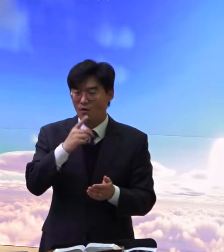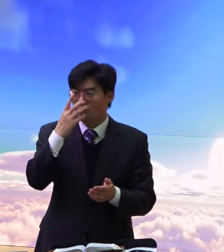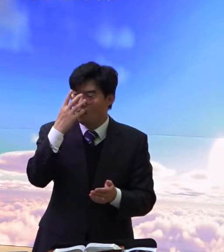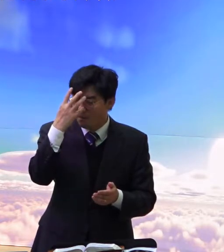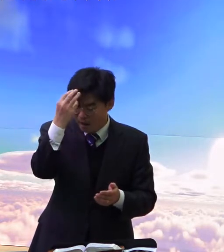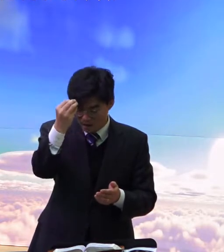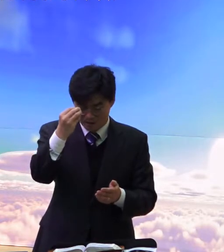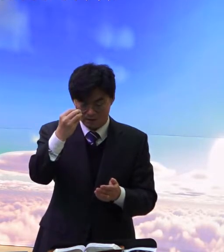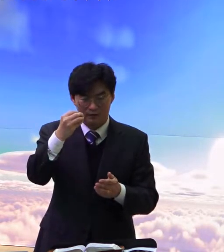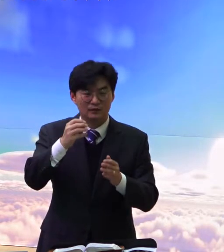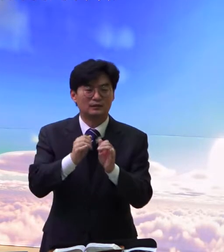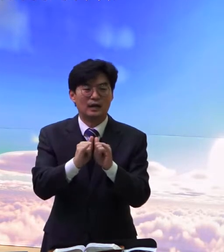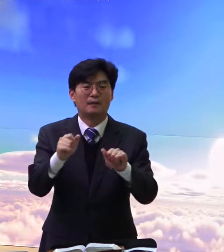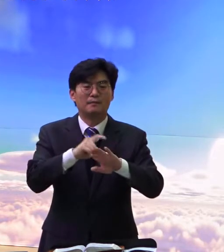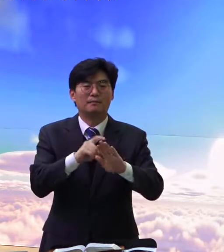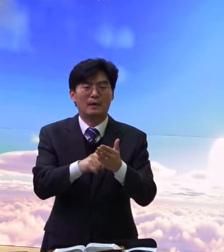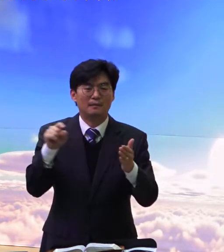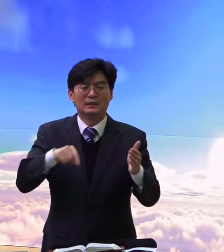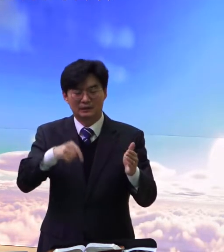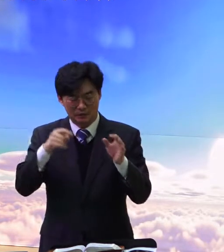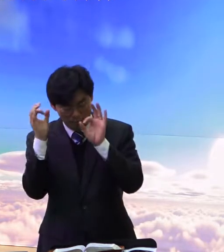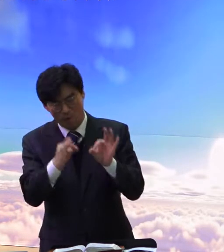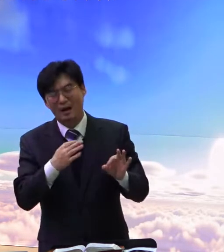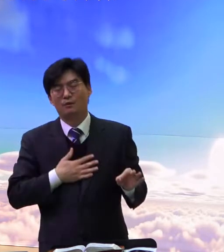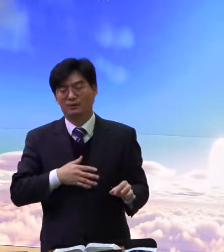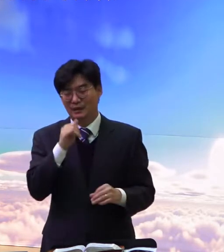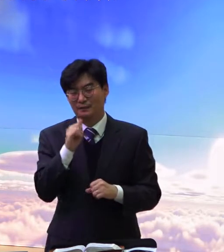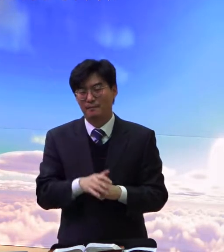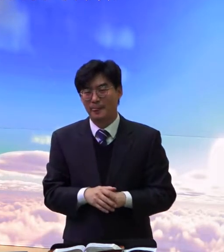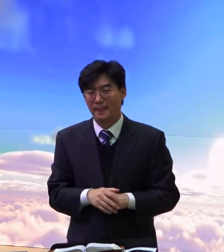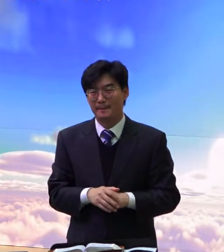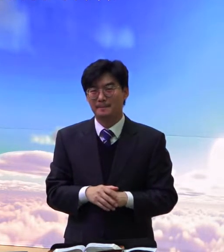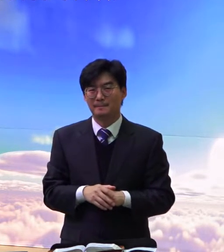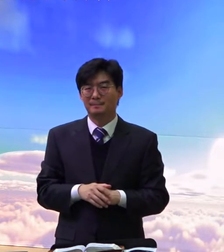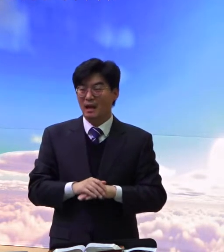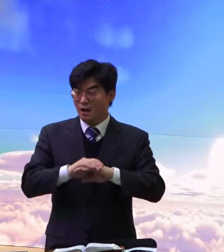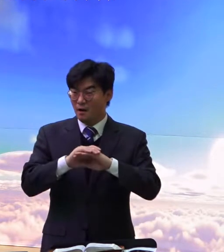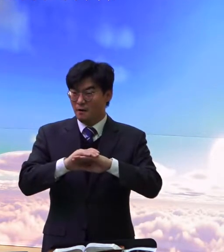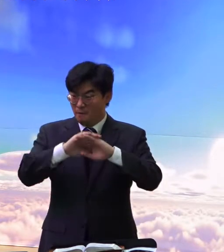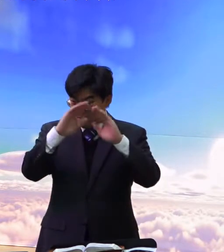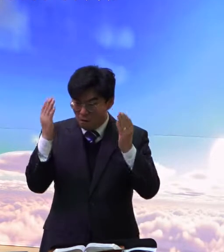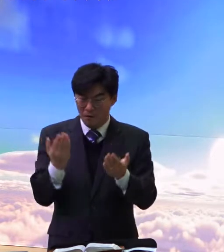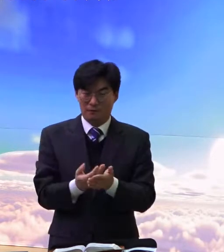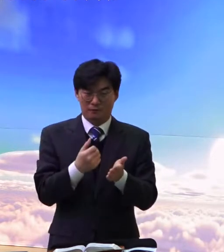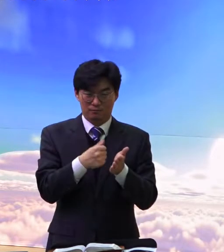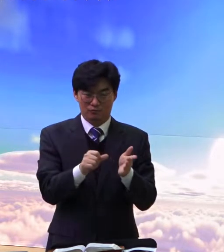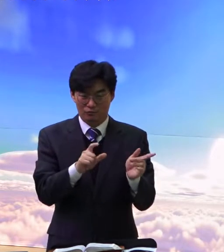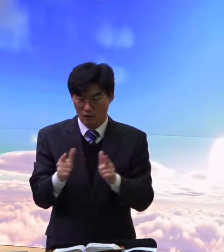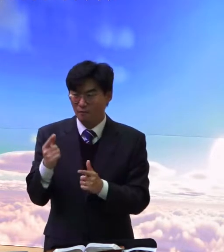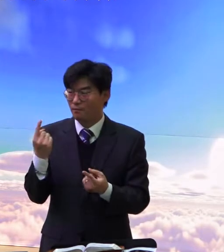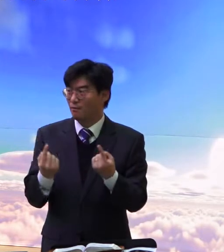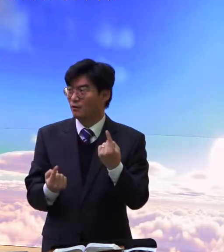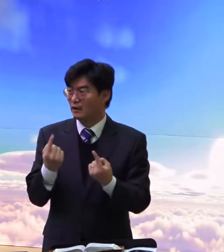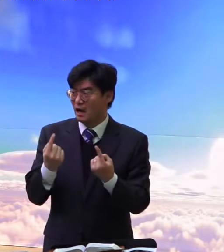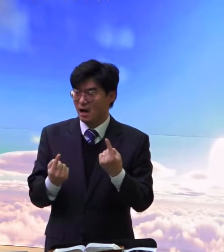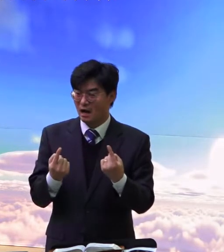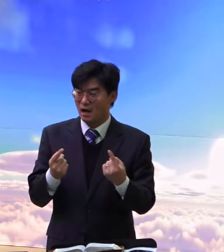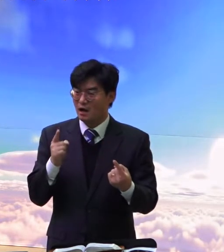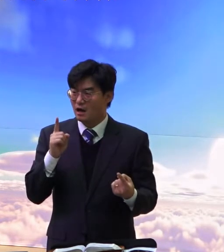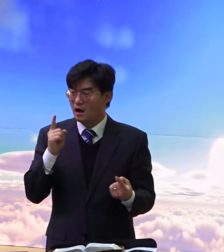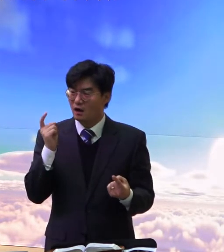것입니다. 예레미야 17장 9절의 말씀에 보면 만물보다 거짓되고 신이 부패한